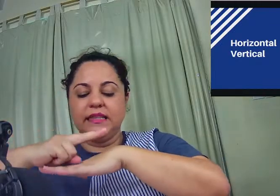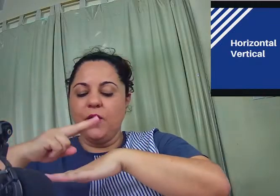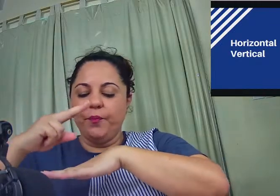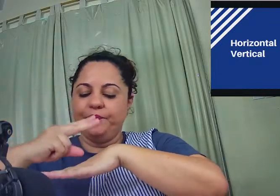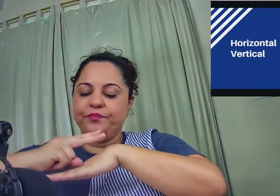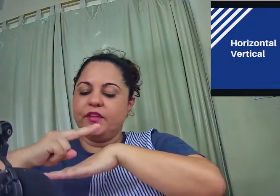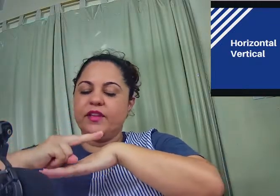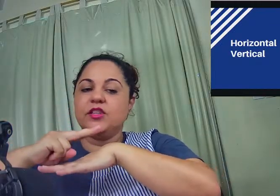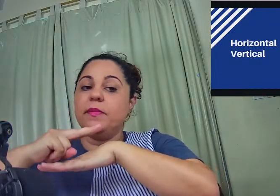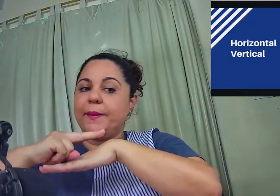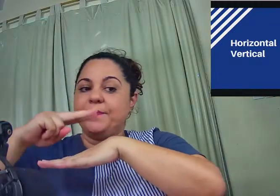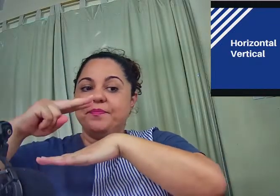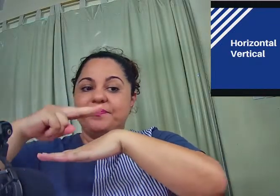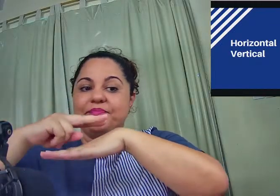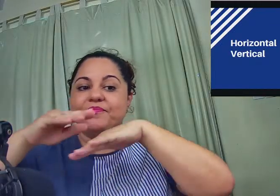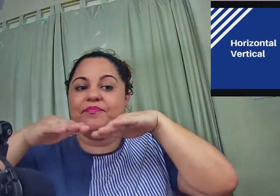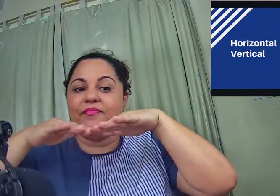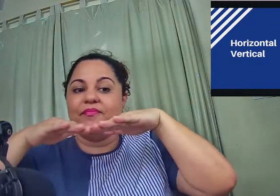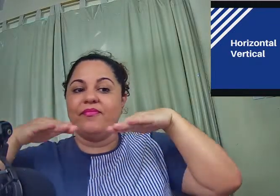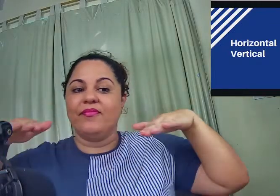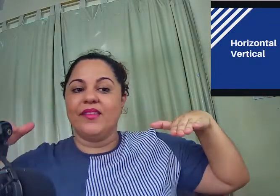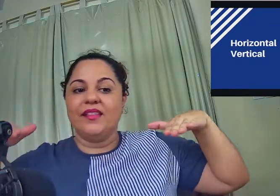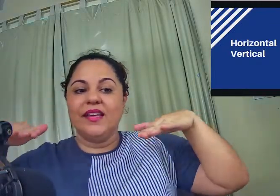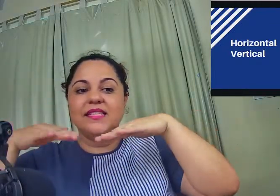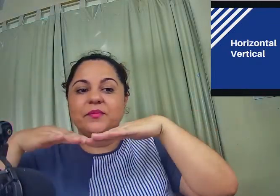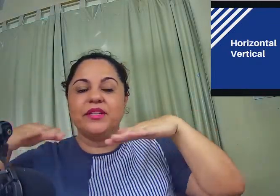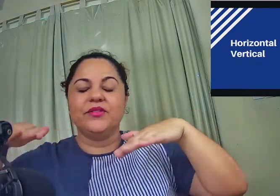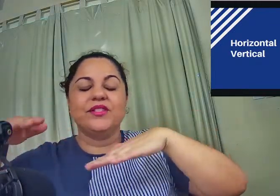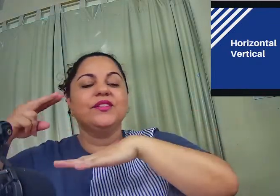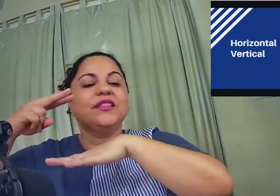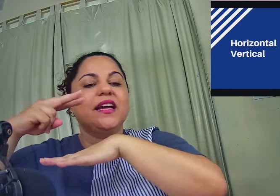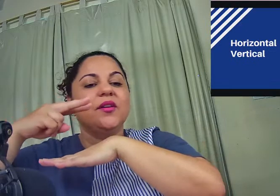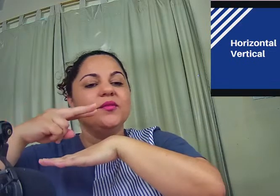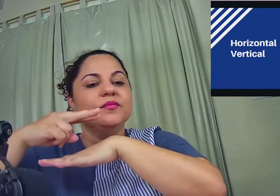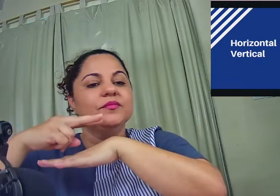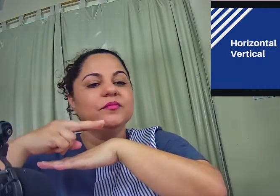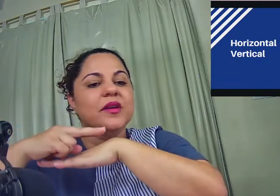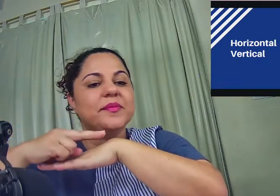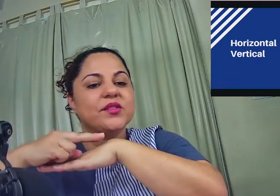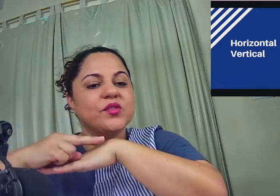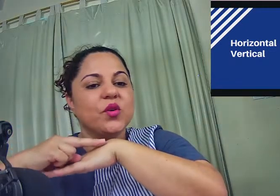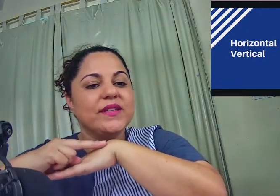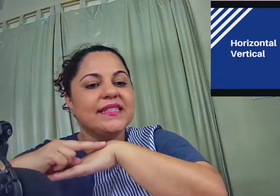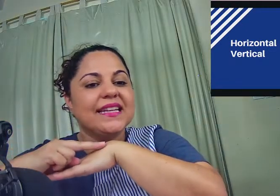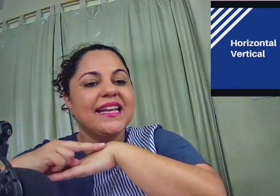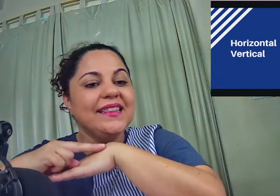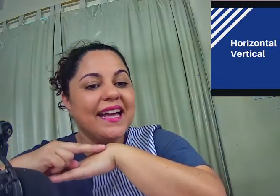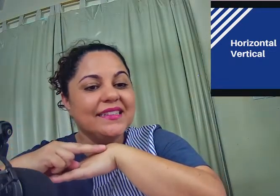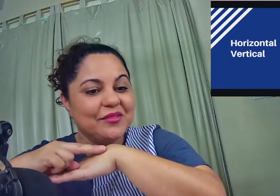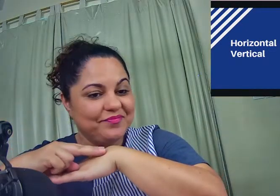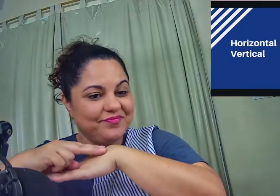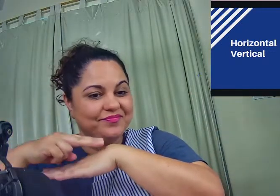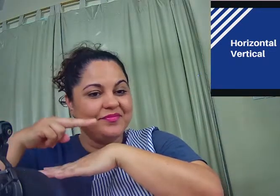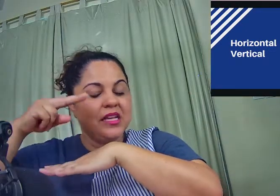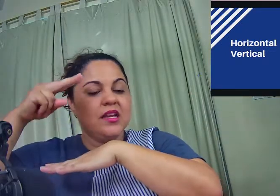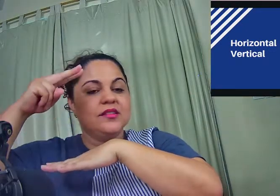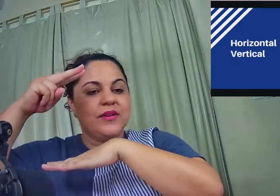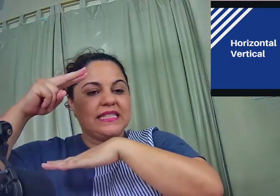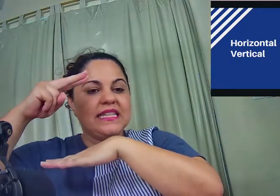Então, veja bem, nesse plano horizontal, uma pessoa está deitada. Não é assim que